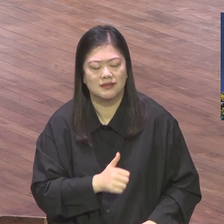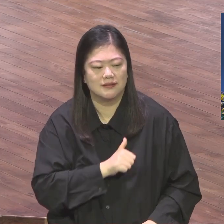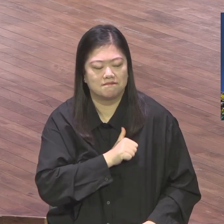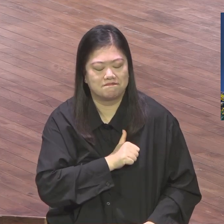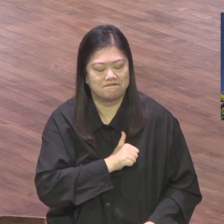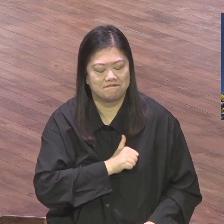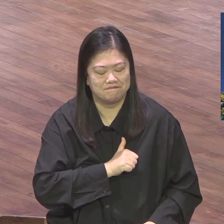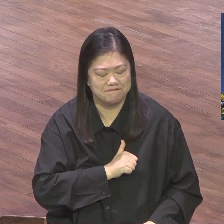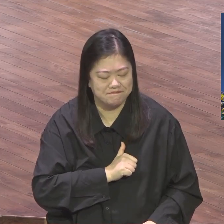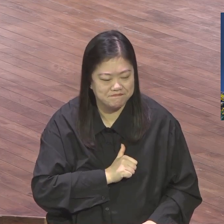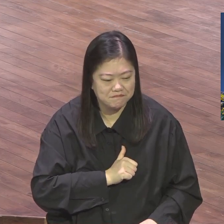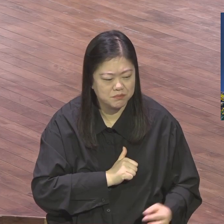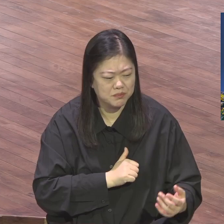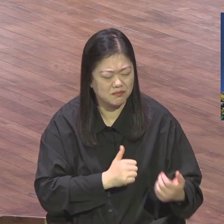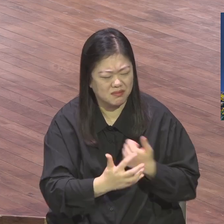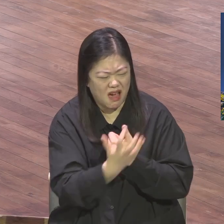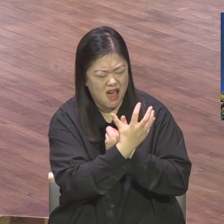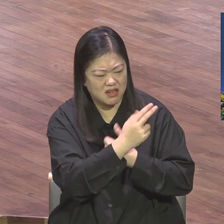되는데